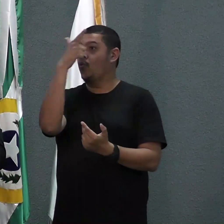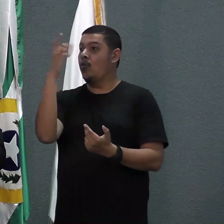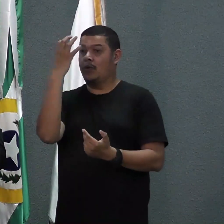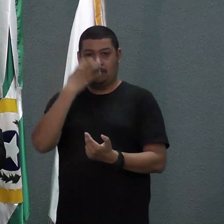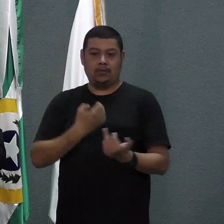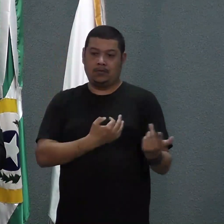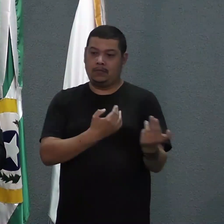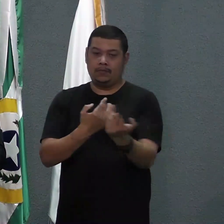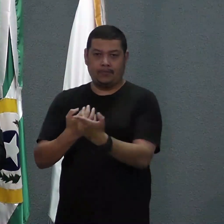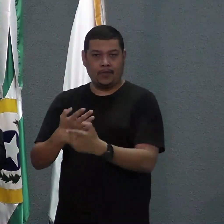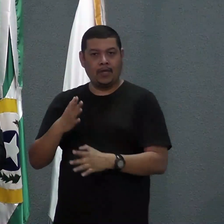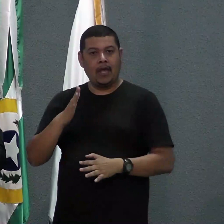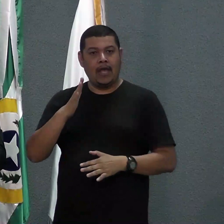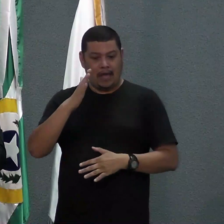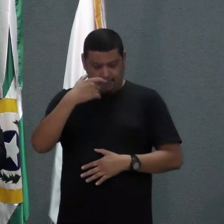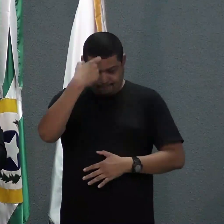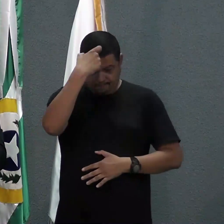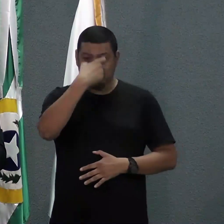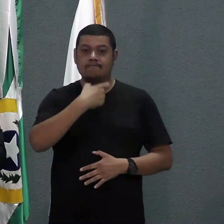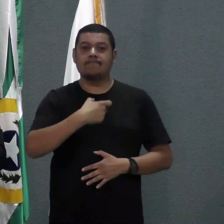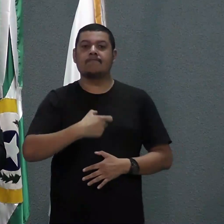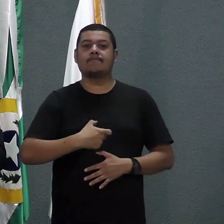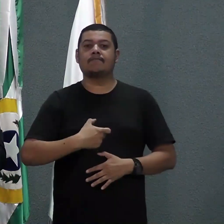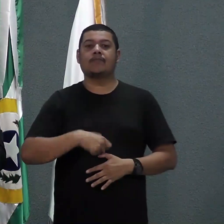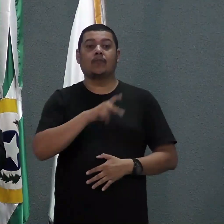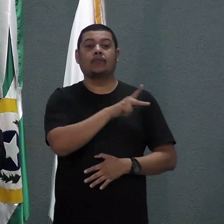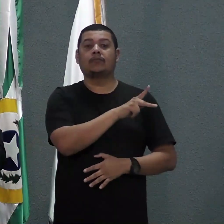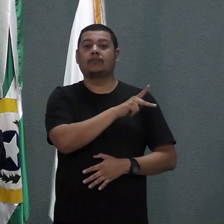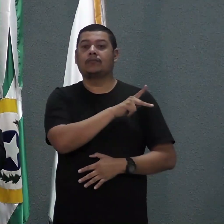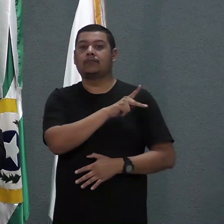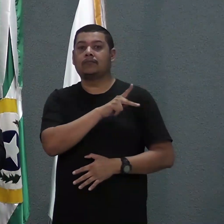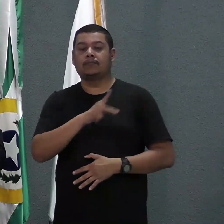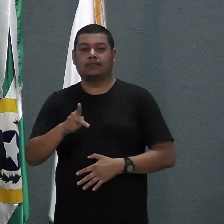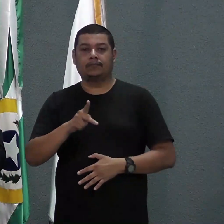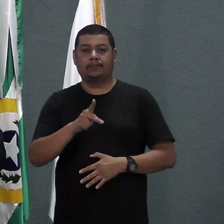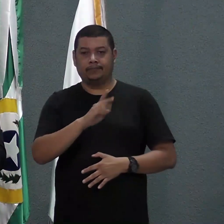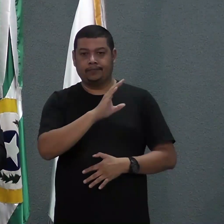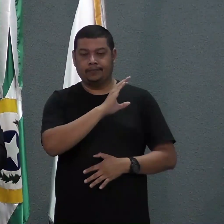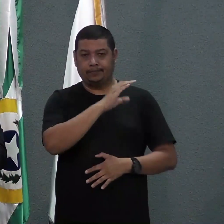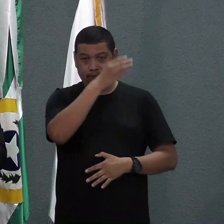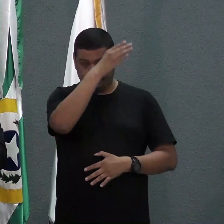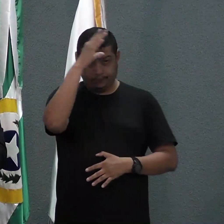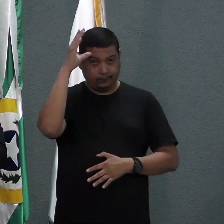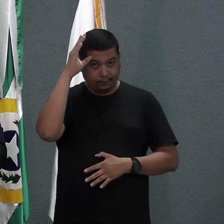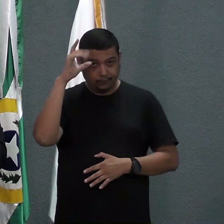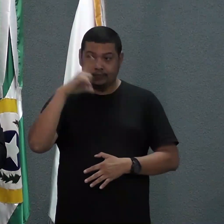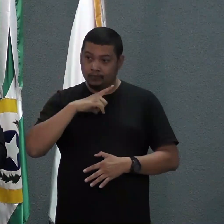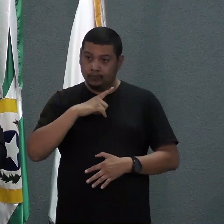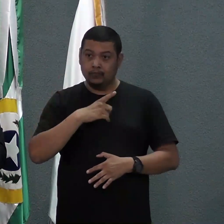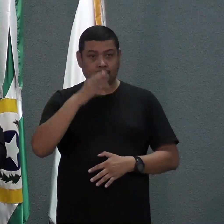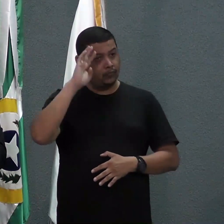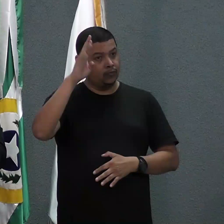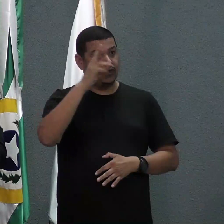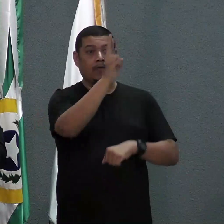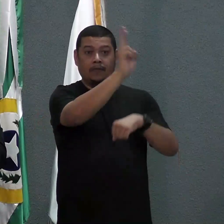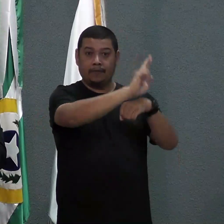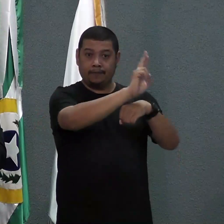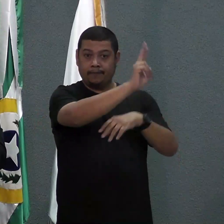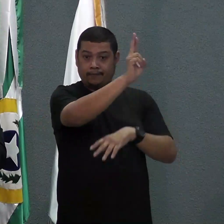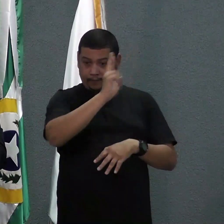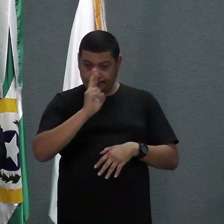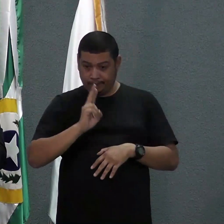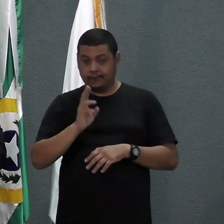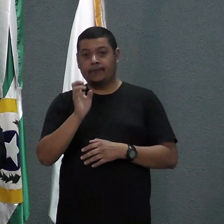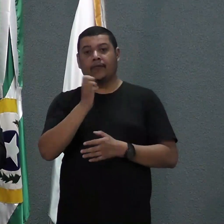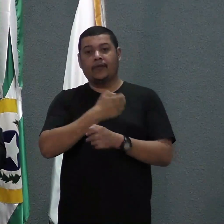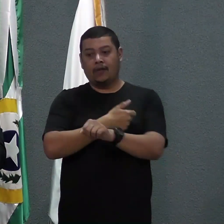como presidente da Câmara, tive aí recebendo os representantes da educação, e pedi